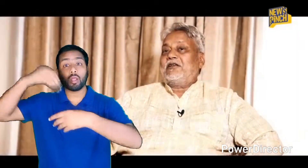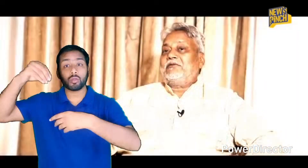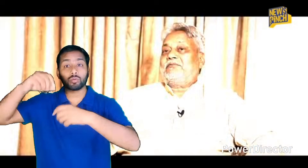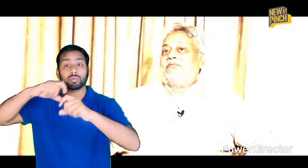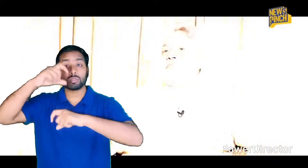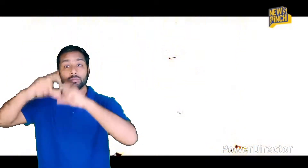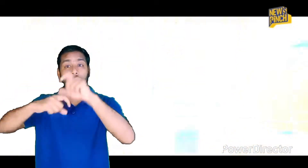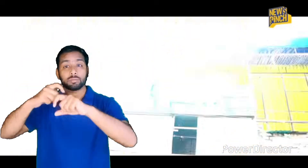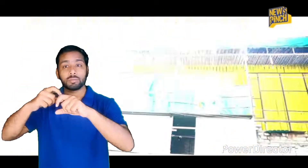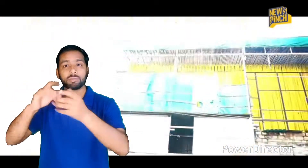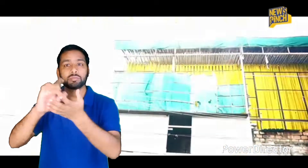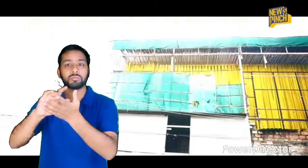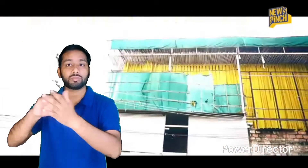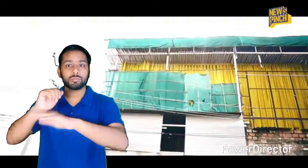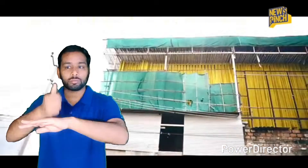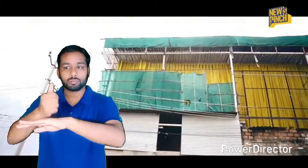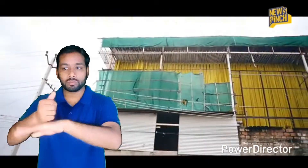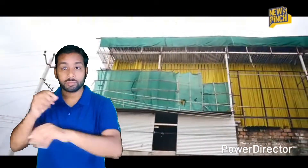इजाजत ही नहीं है।